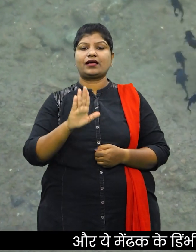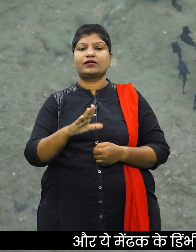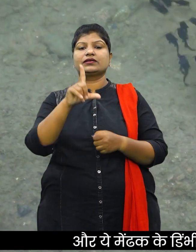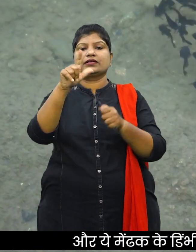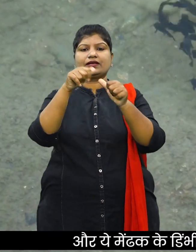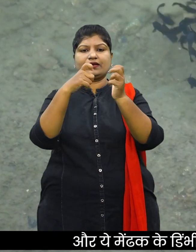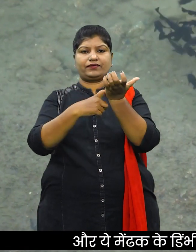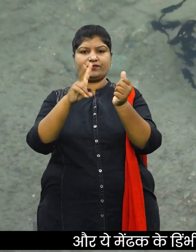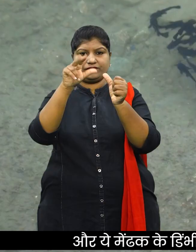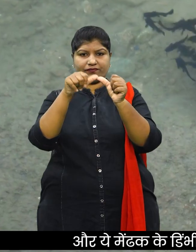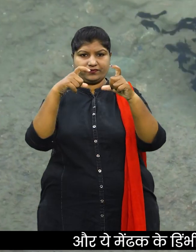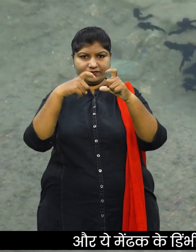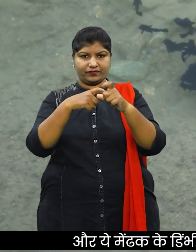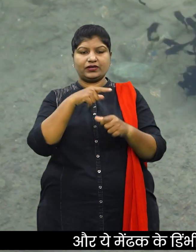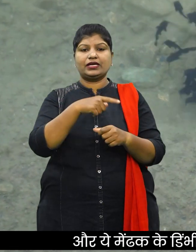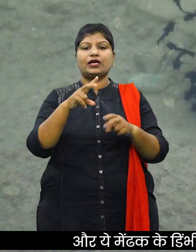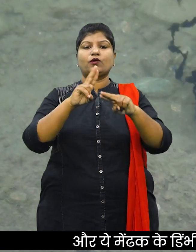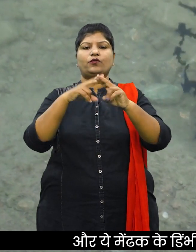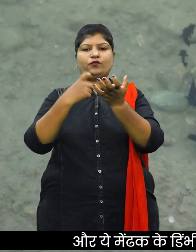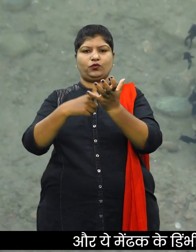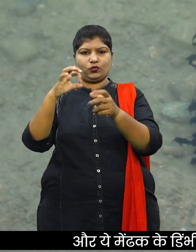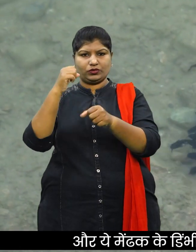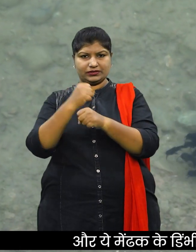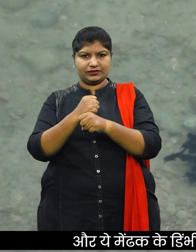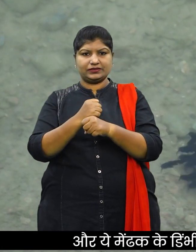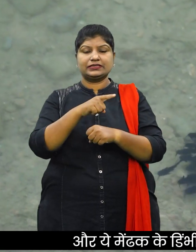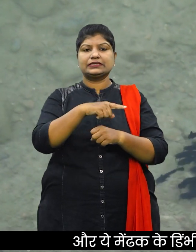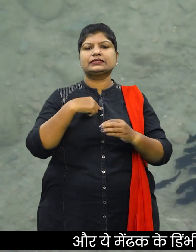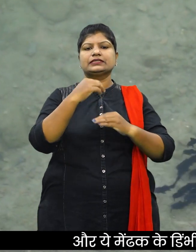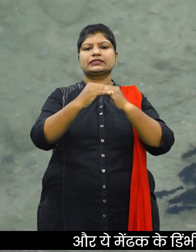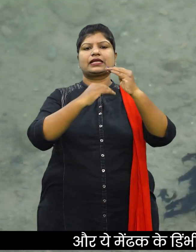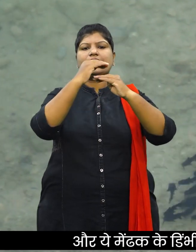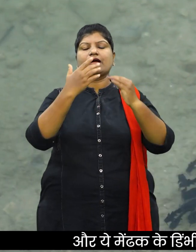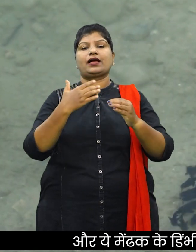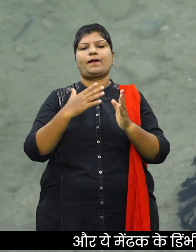के डिंभी होते हैं जो वयस्क मेंढक में विकसित होते हैं।